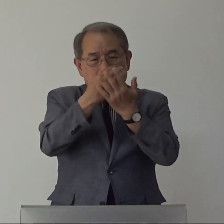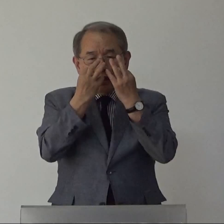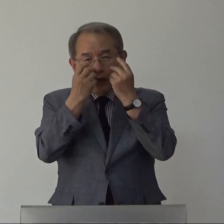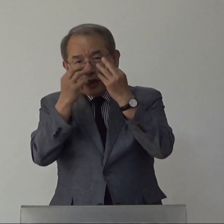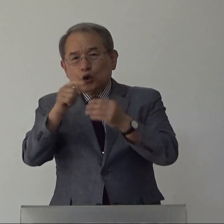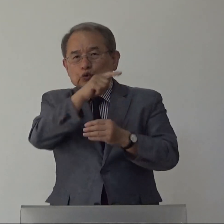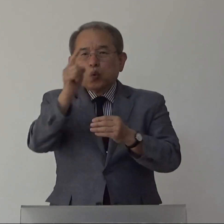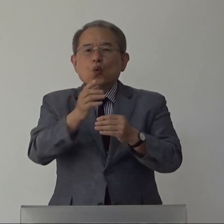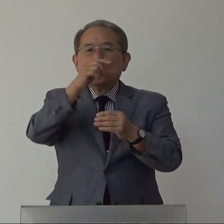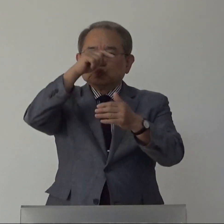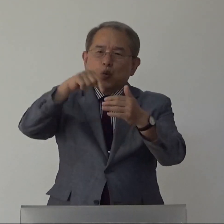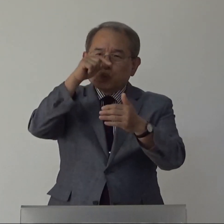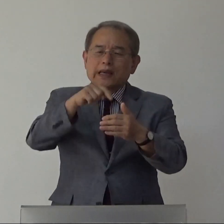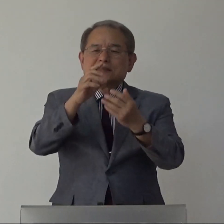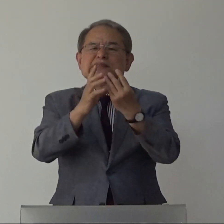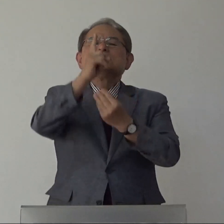이러한 다양성 속에